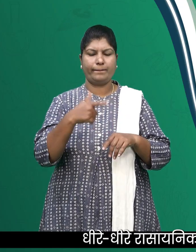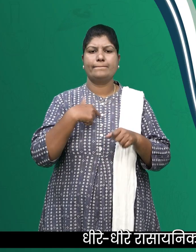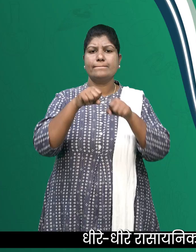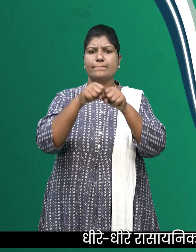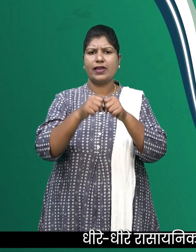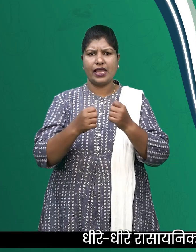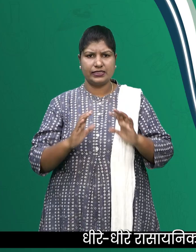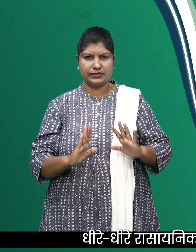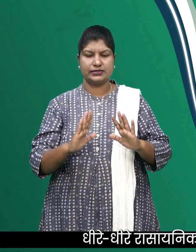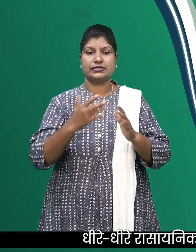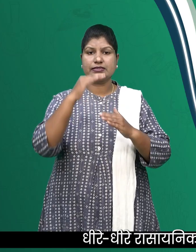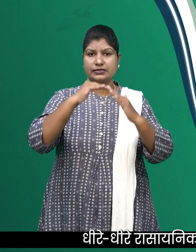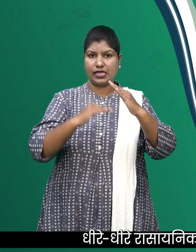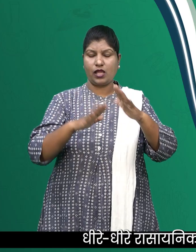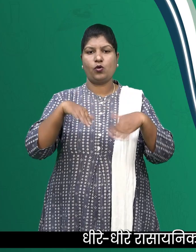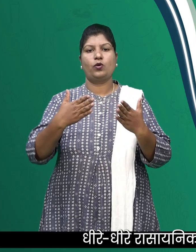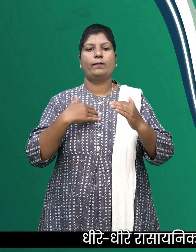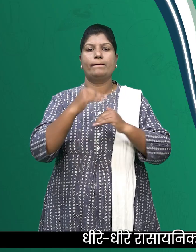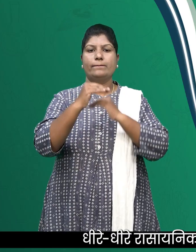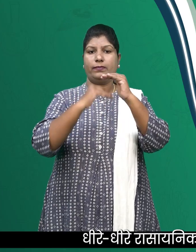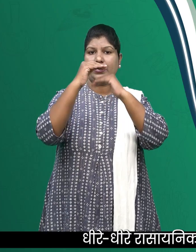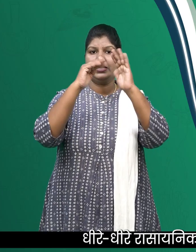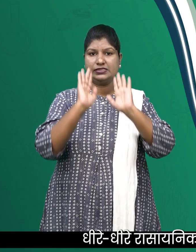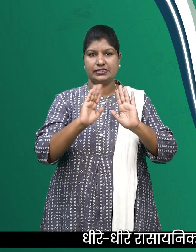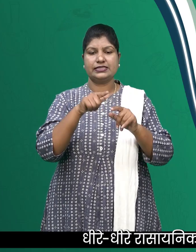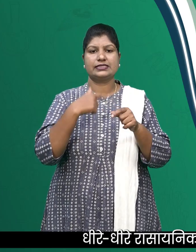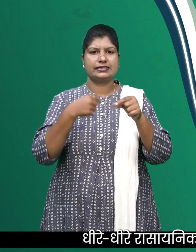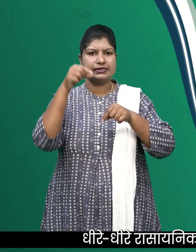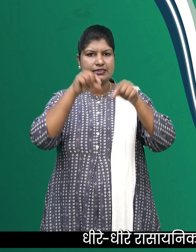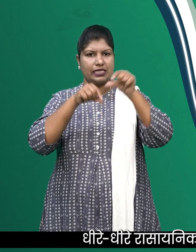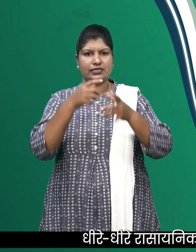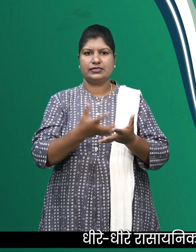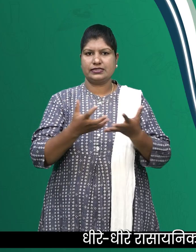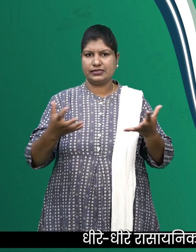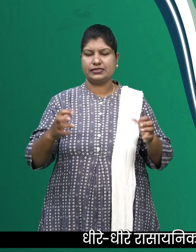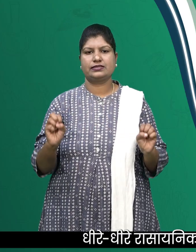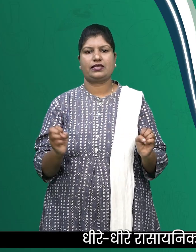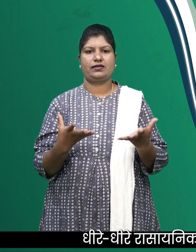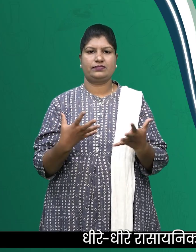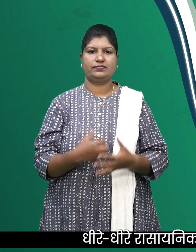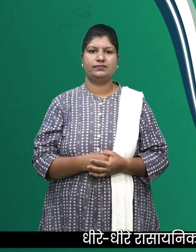धीरे धीरे रासायनिक पदार्थों का टूटना और बनना शुरू हो गया।